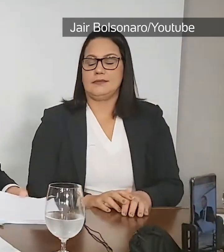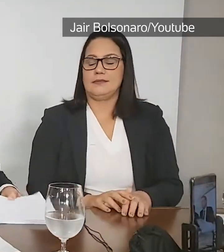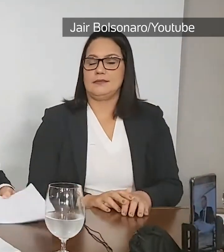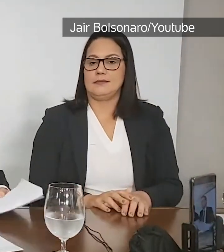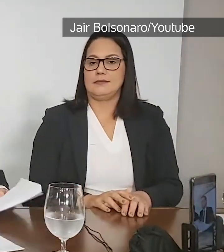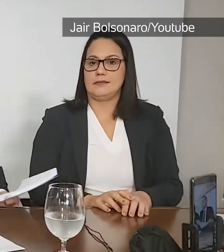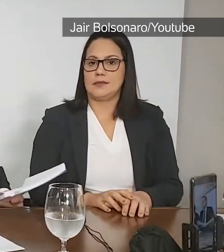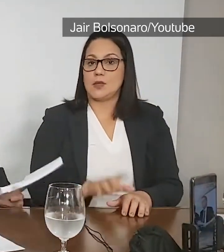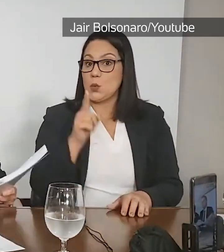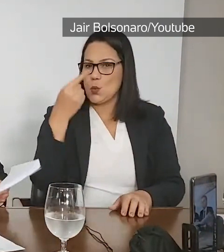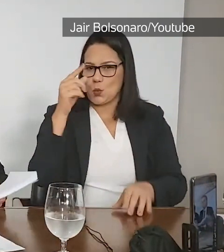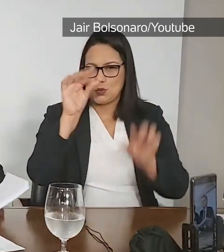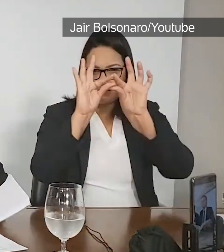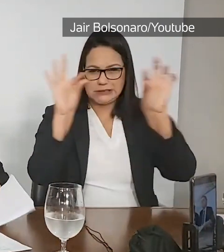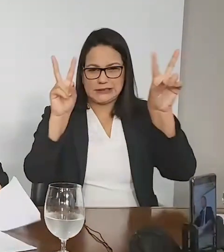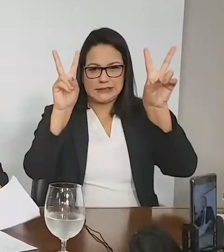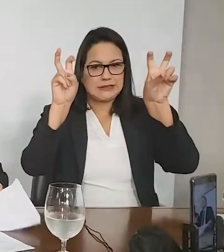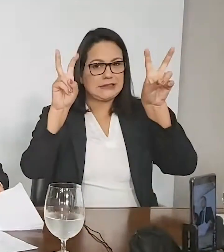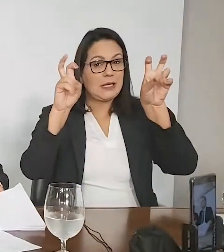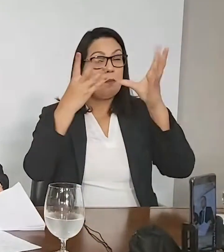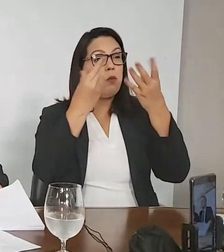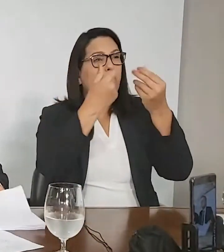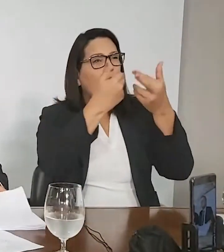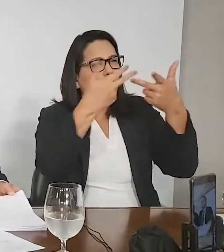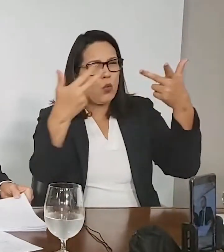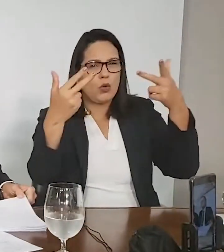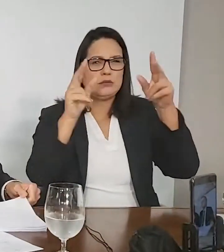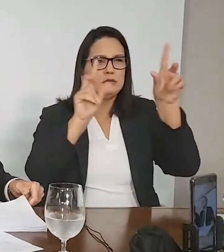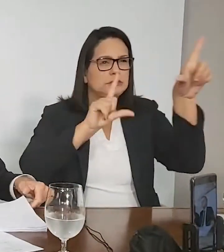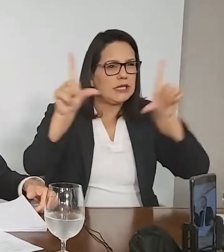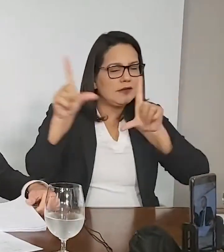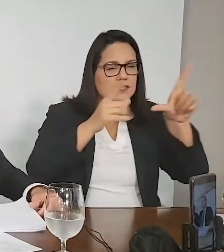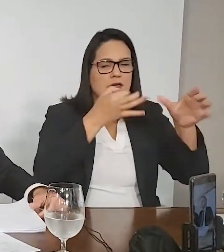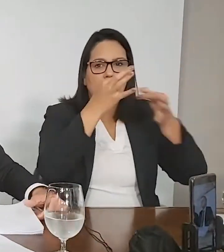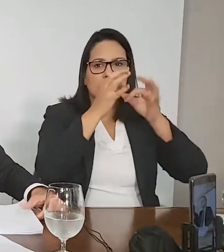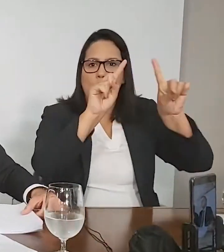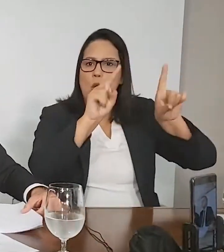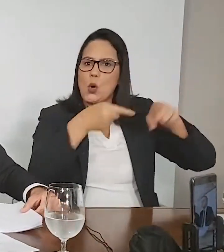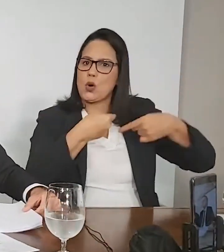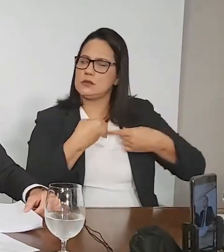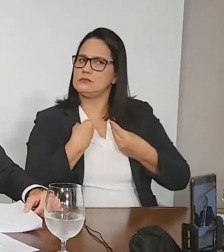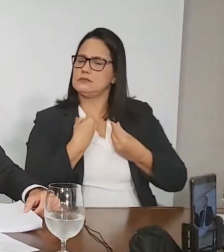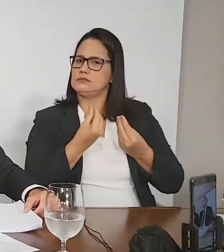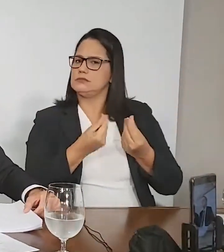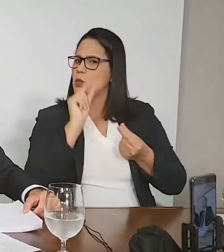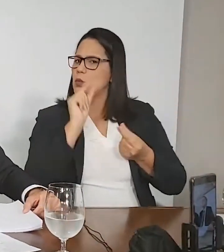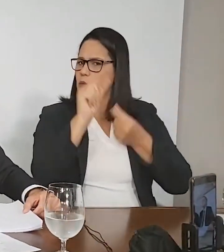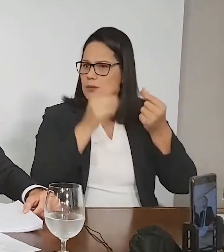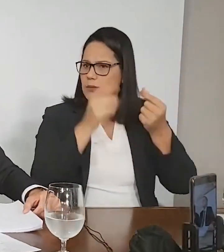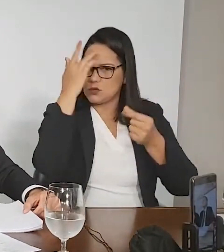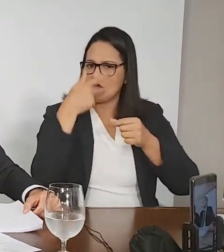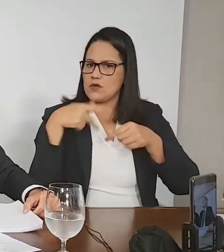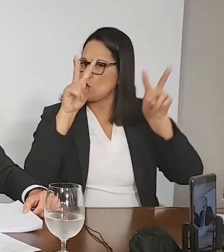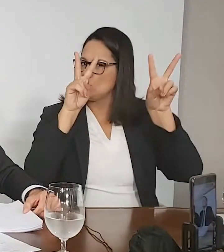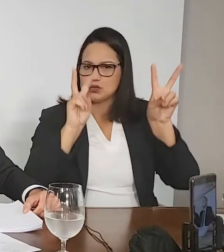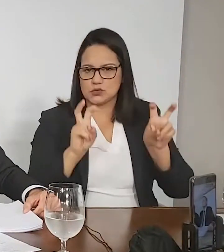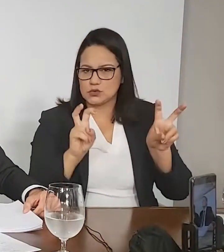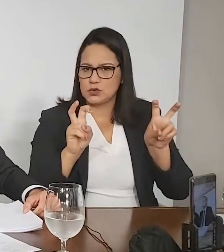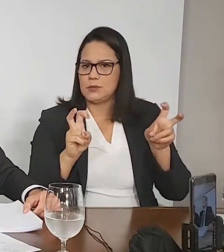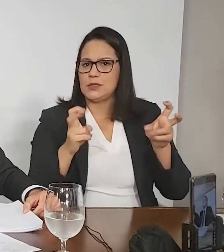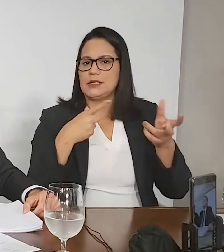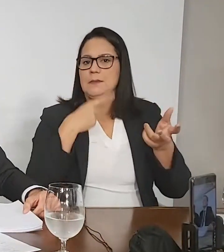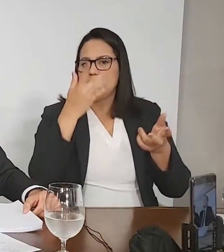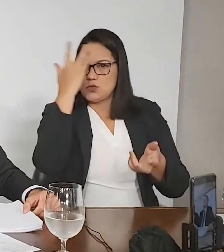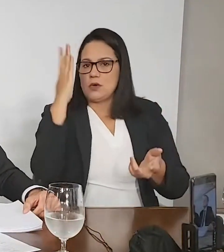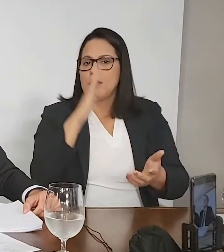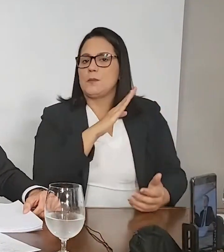motivou, né, um pouco a grande mídia contra a minha pessoa foi aquela questão de possíveis